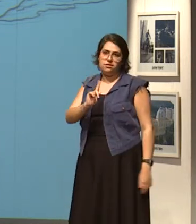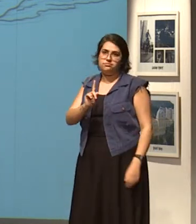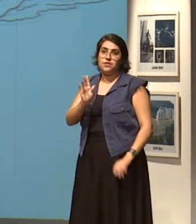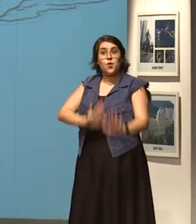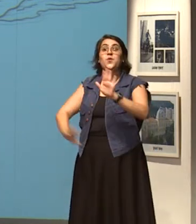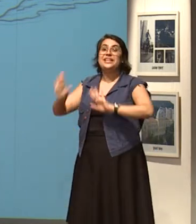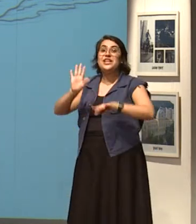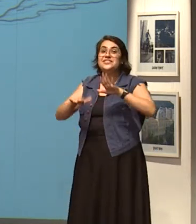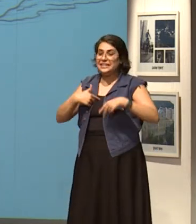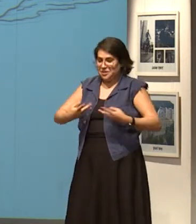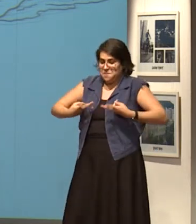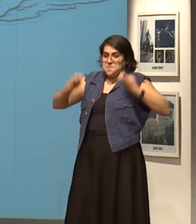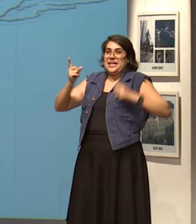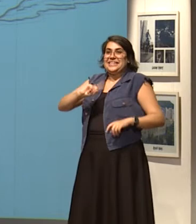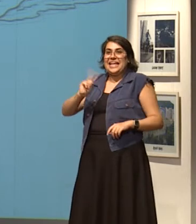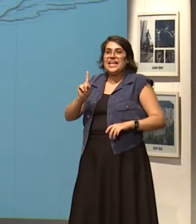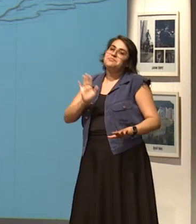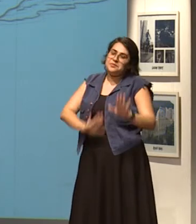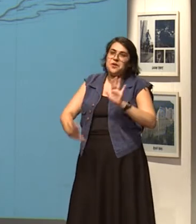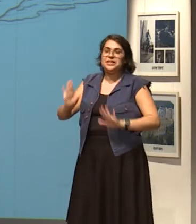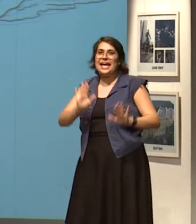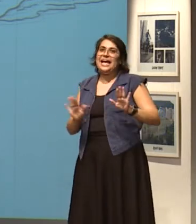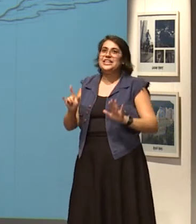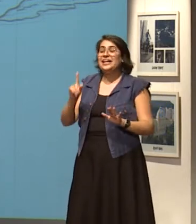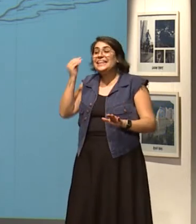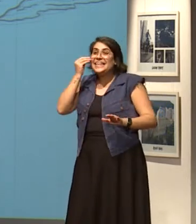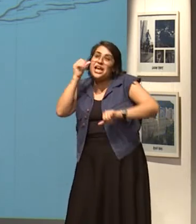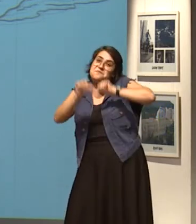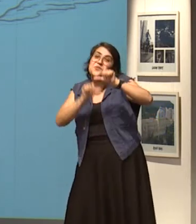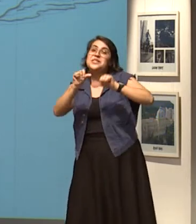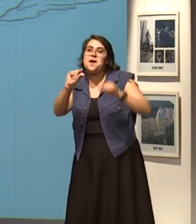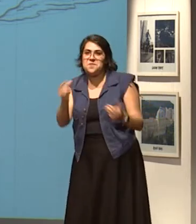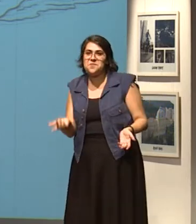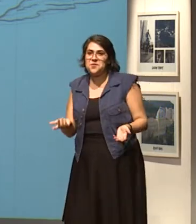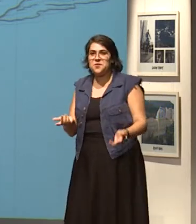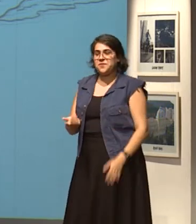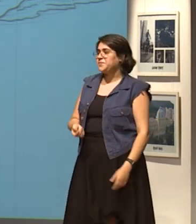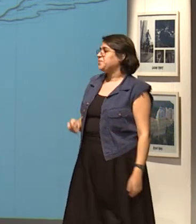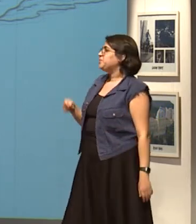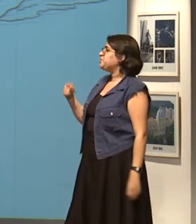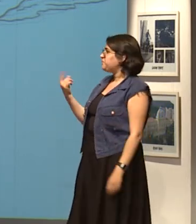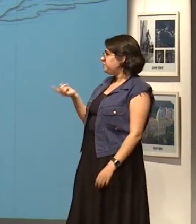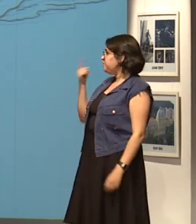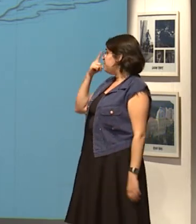porque é mulher. Então, tem que ter cuidado. Às vezes, nós não percebemos essas